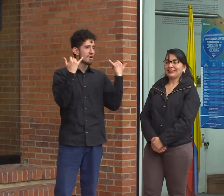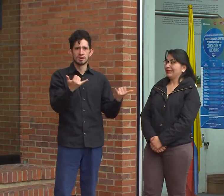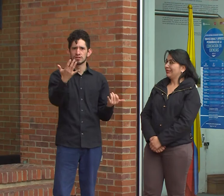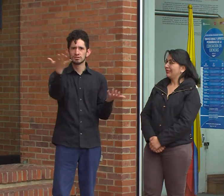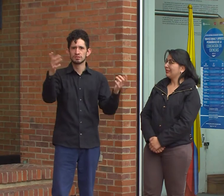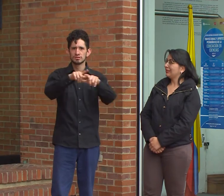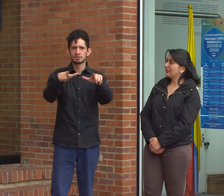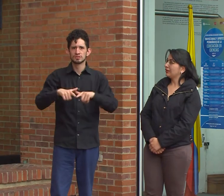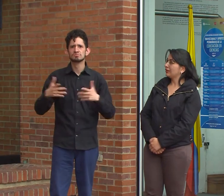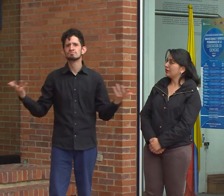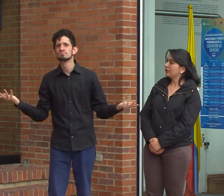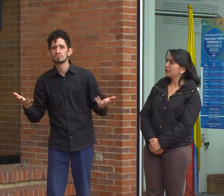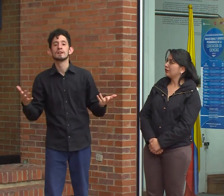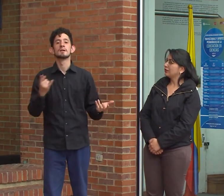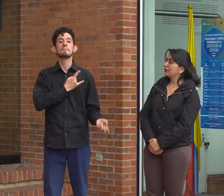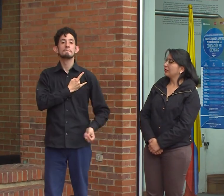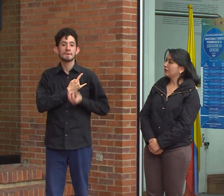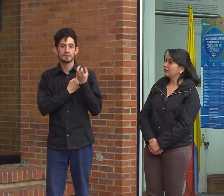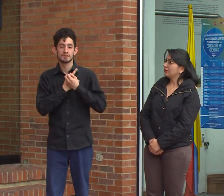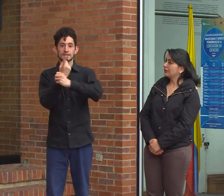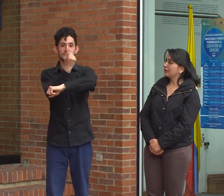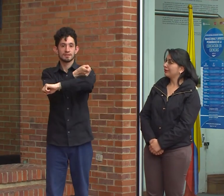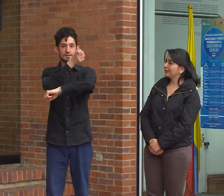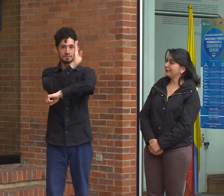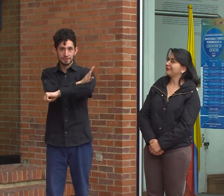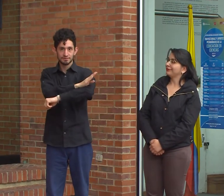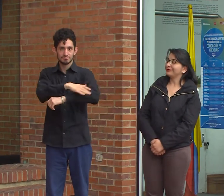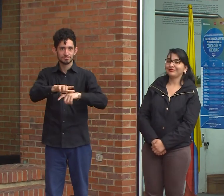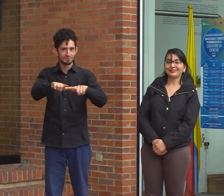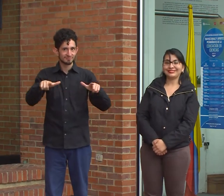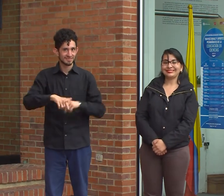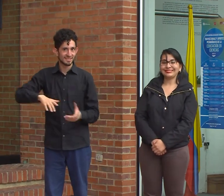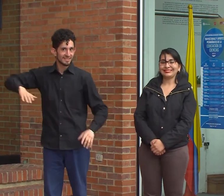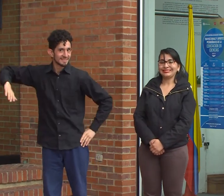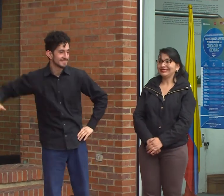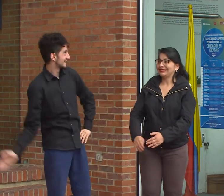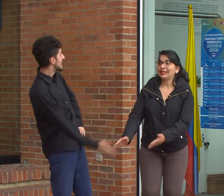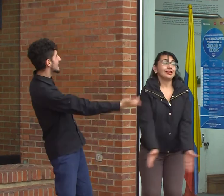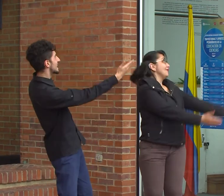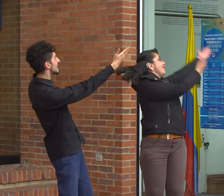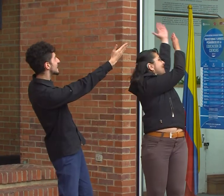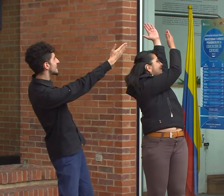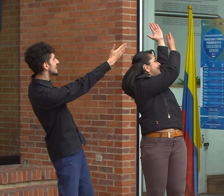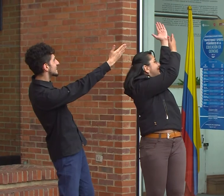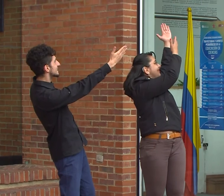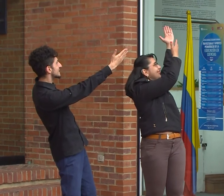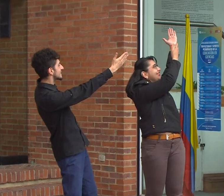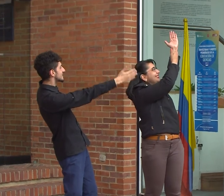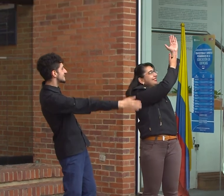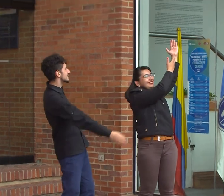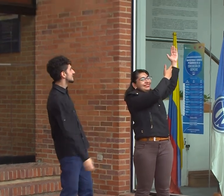Ahora, ¿en qué lugares? En la Universidad Pedagógica Nacional, en la Gabriel Betancourt. Acá aquí está. Aquí.